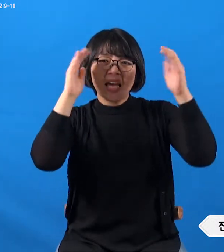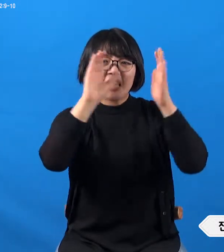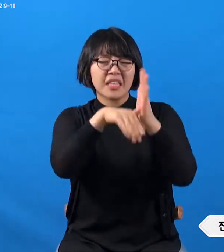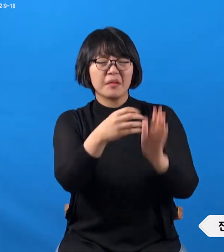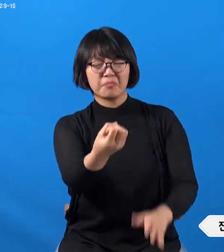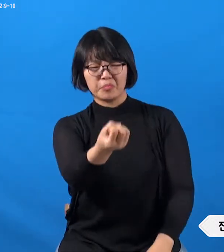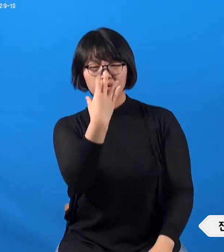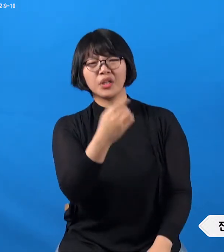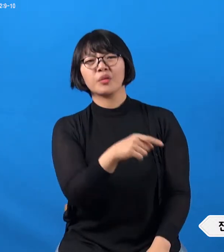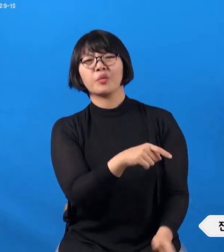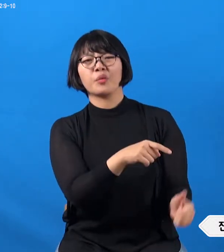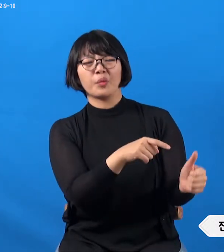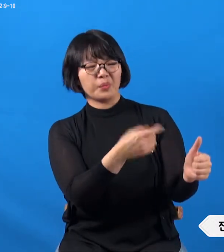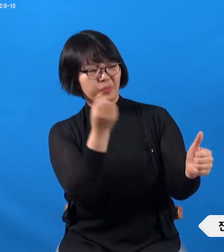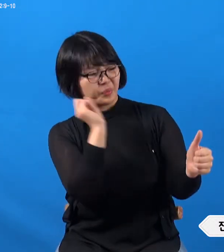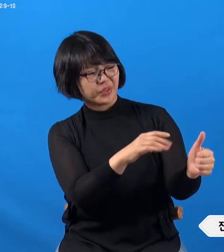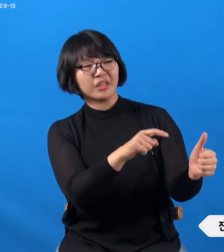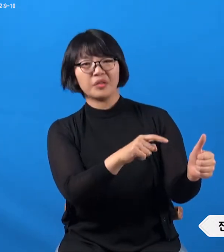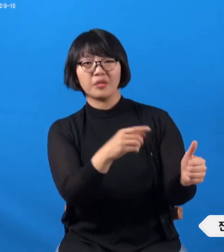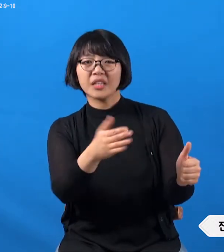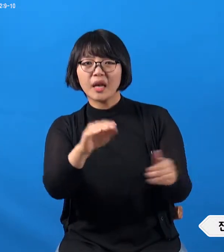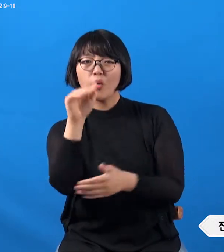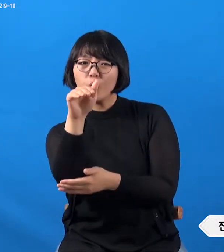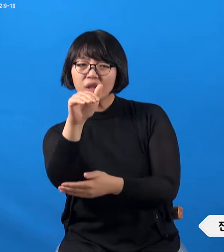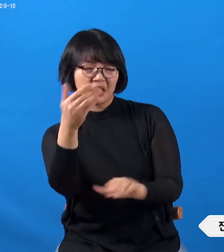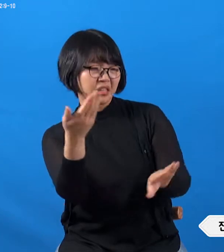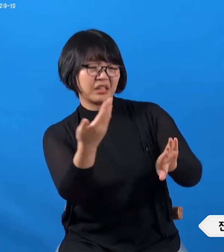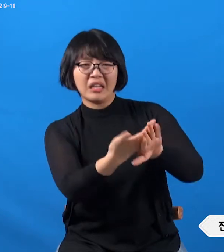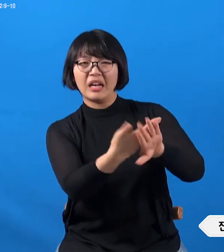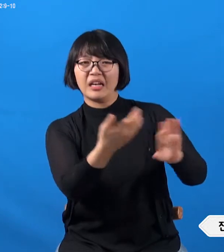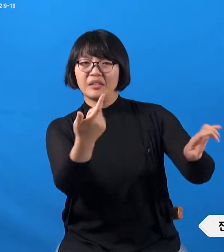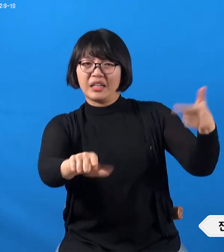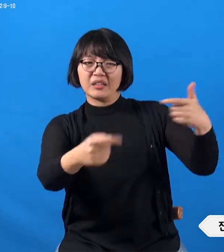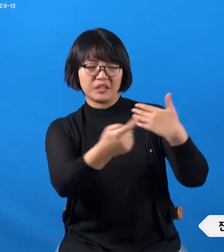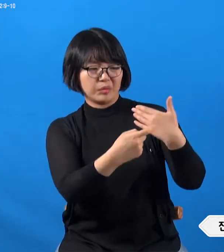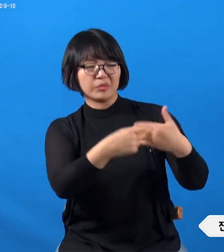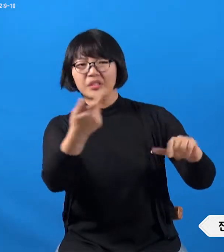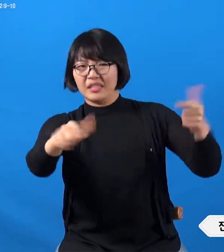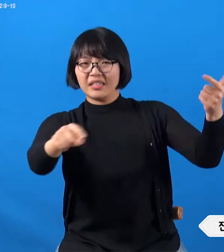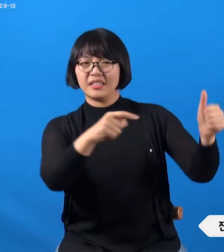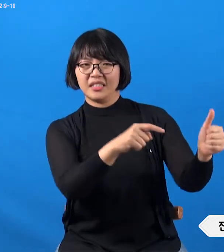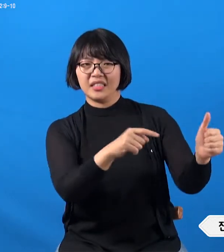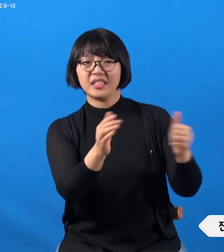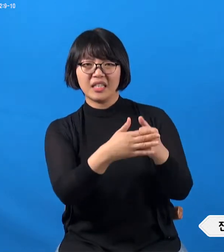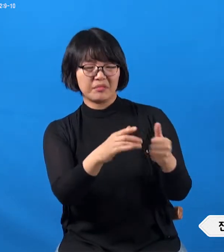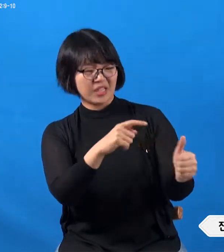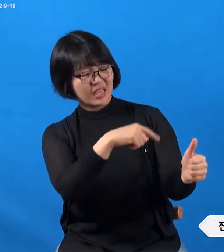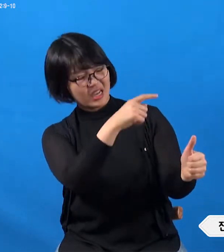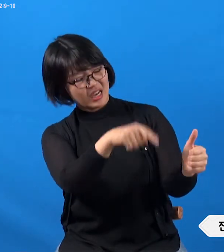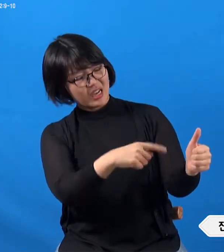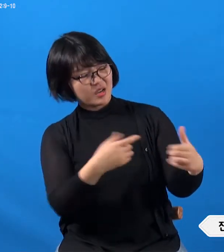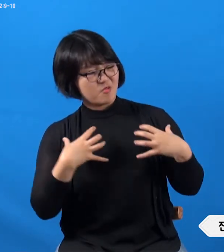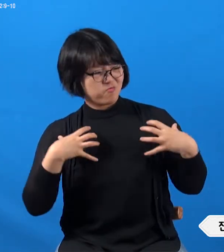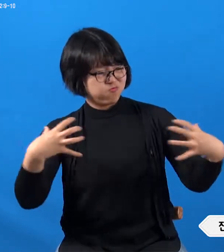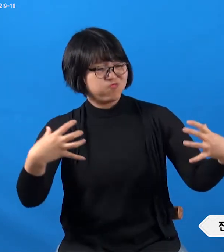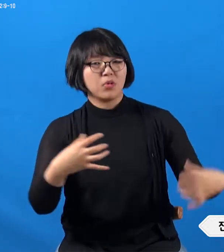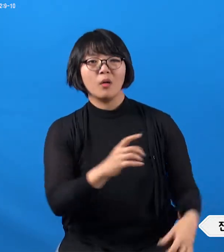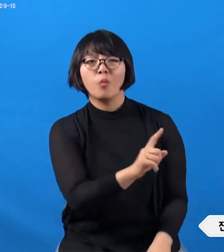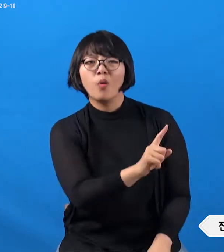새끼가 아니었습니다. 그런데 오리들 사이에서 태어난 그는 못생기고 몸도